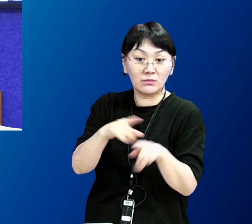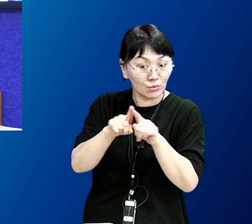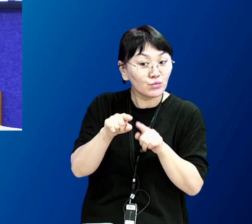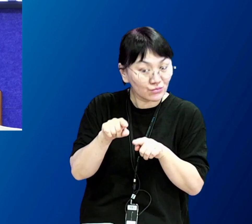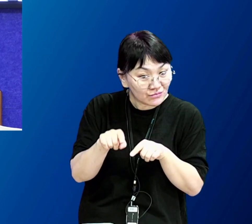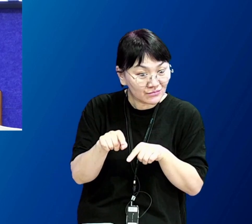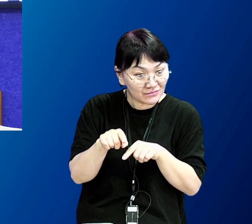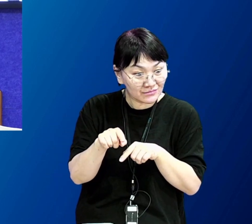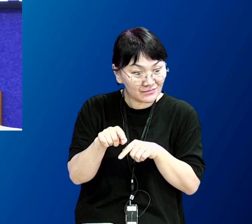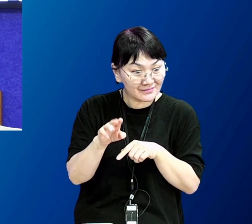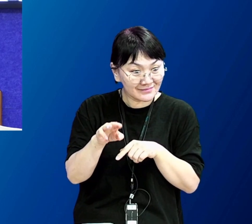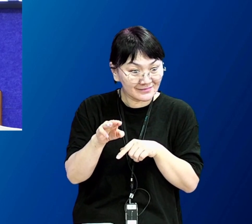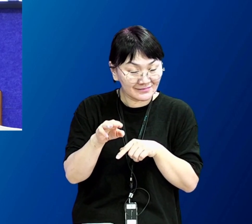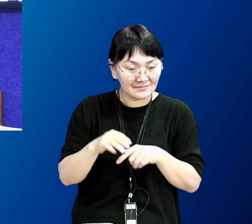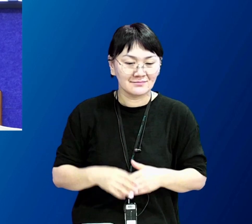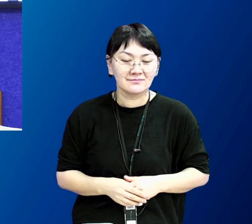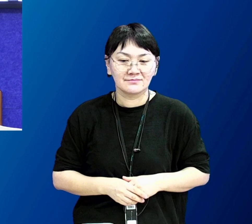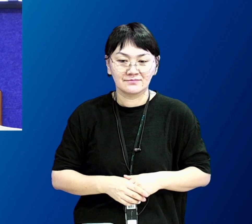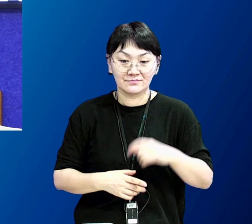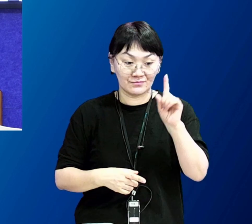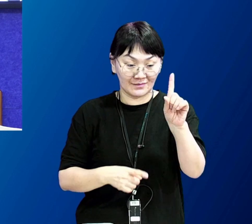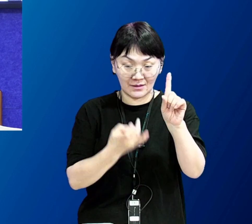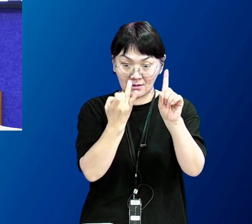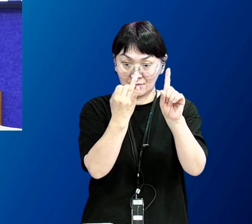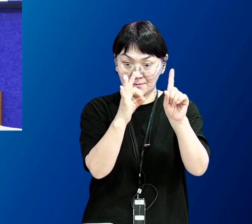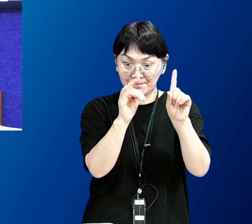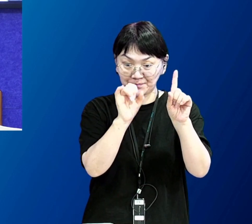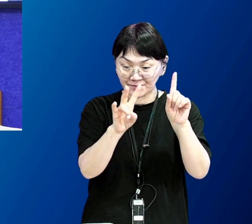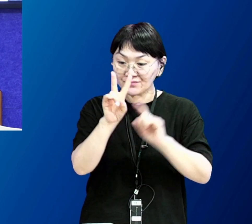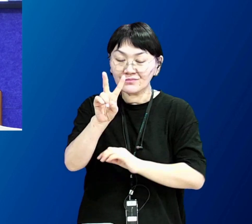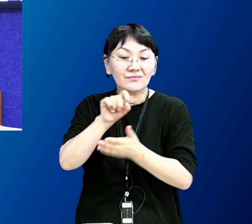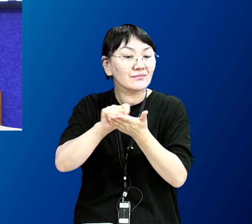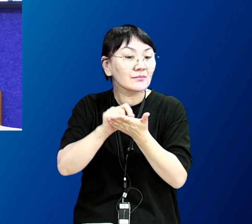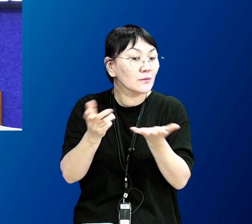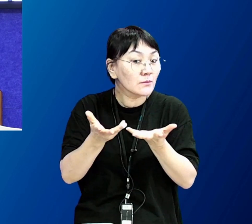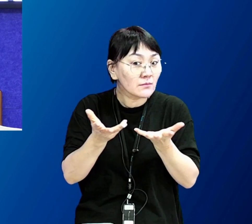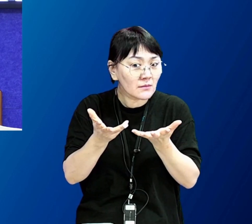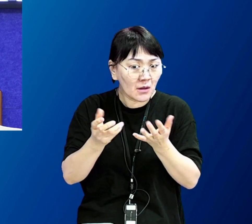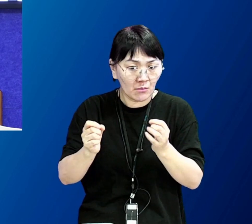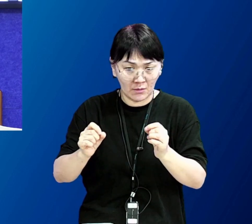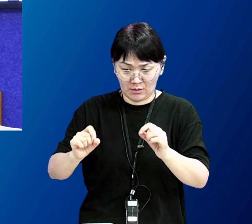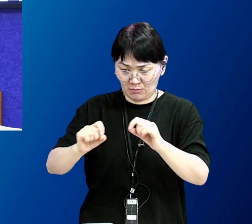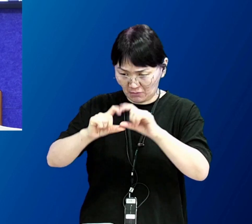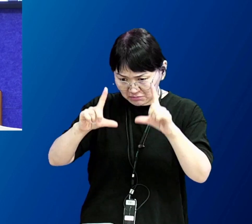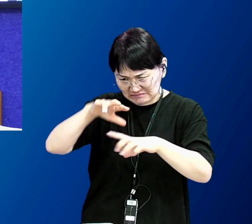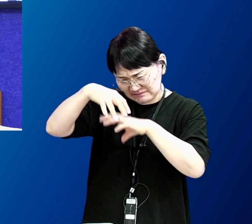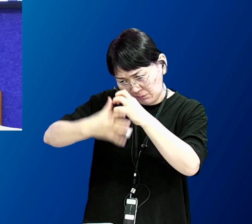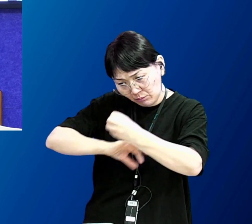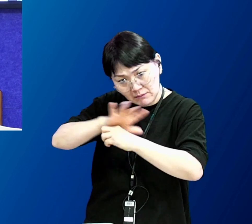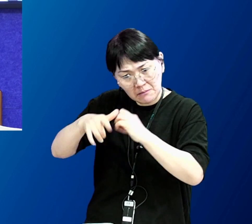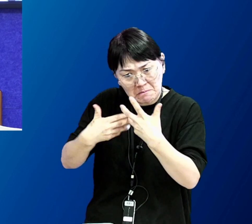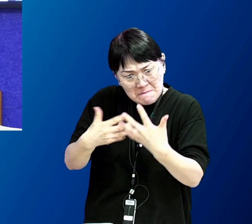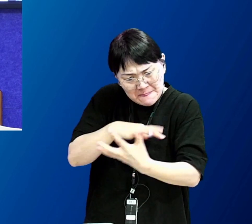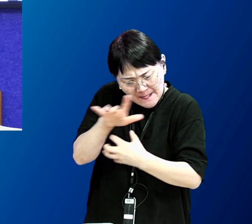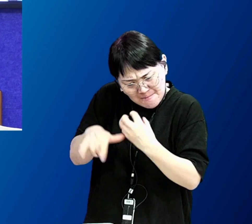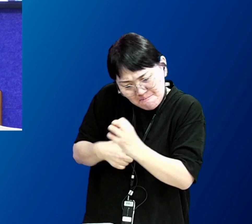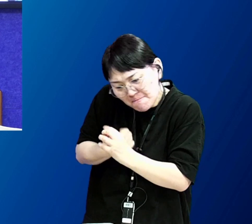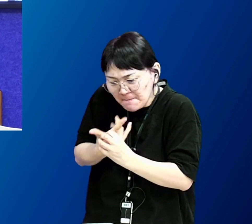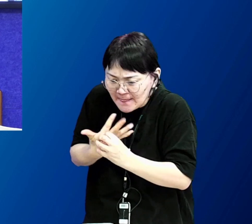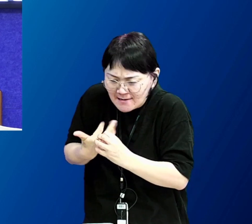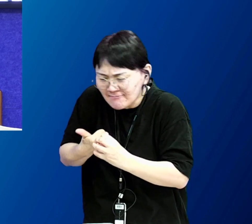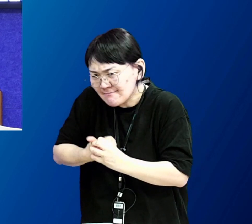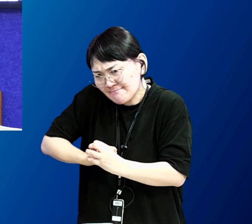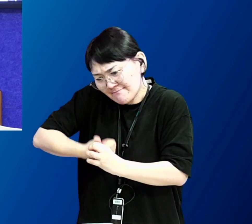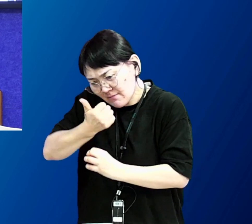биз? Тиймээс 1 дугаар яхан 2 дугаар бүлэг дээр юу гэлээ? Хорвоо хийгээд хорваад байгаа зүйлсийг бүү